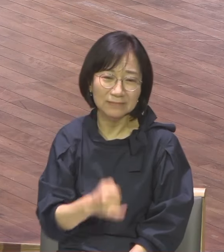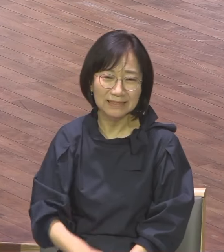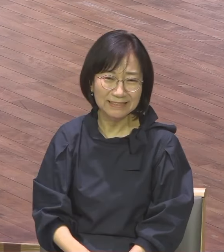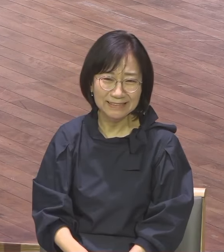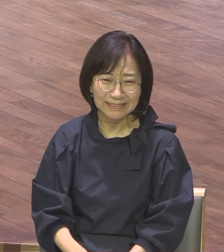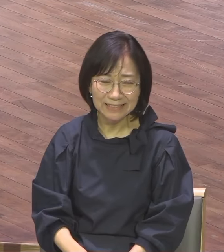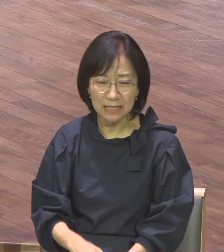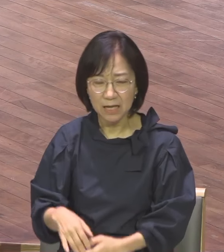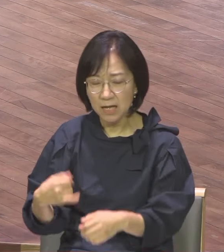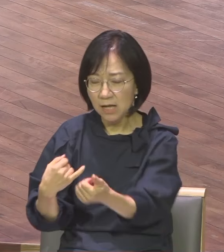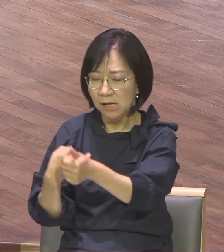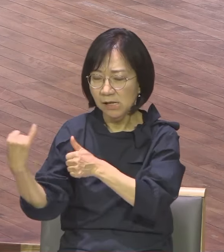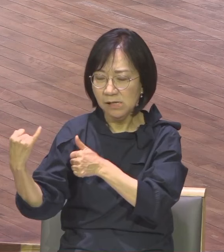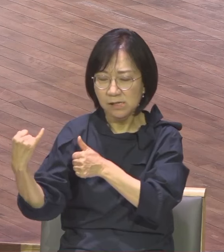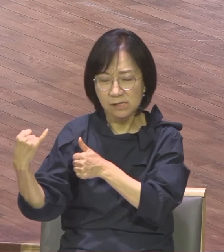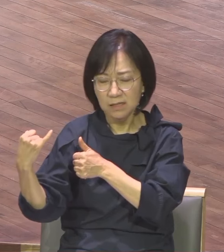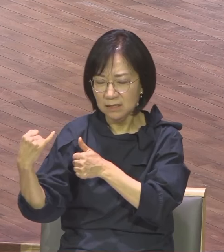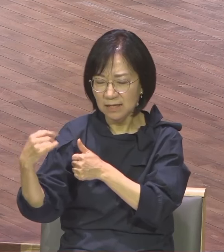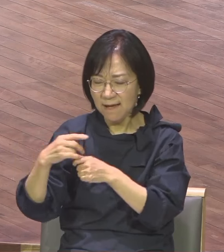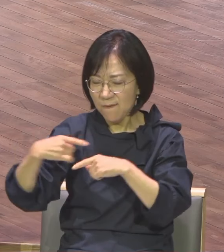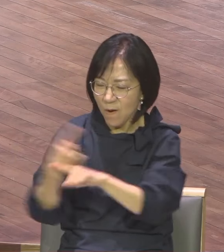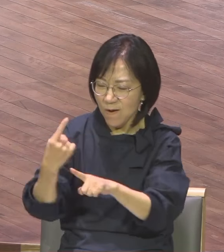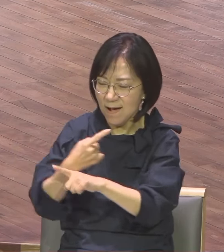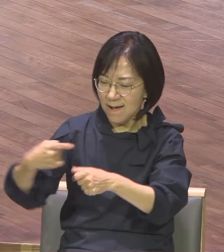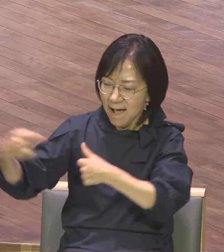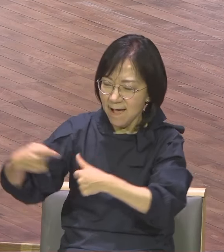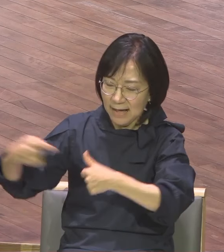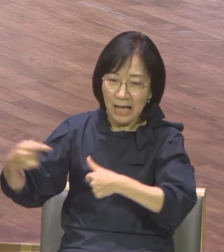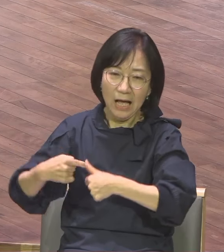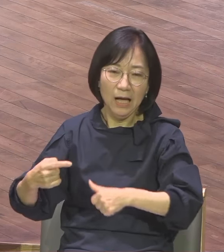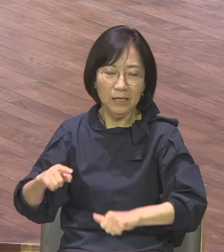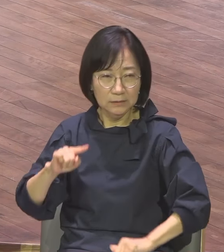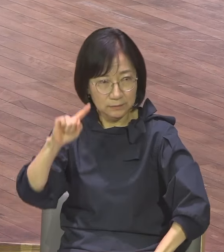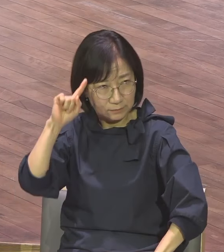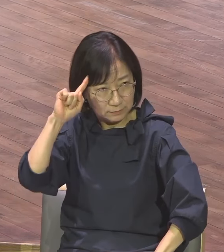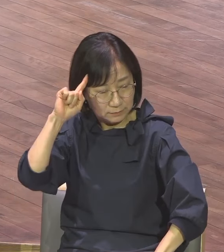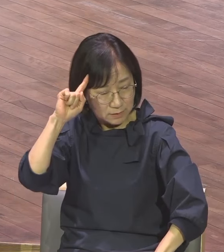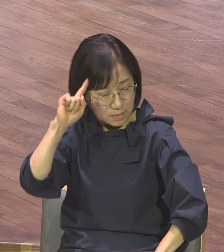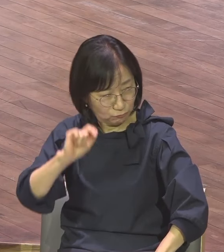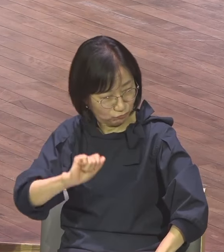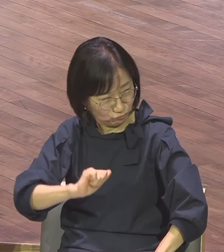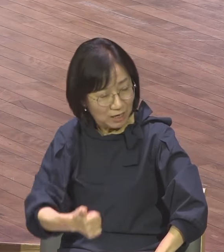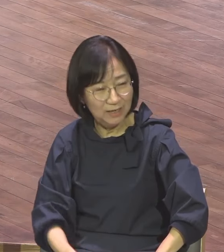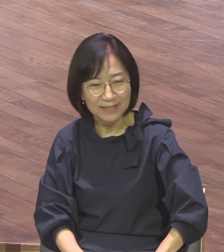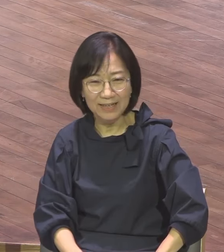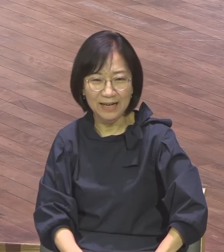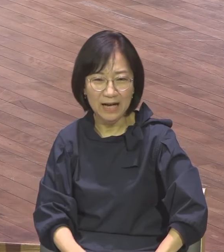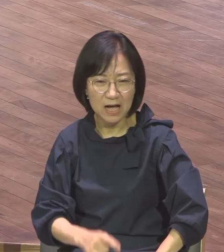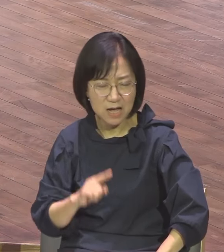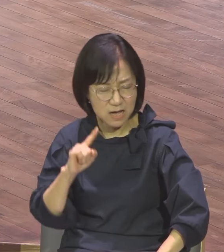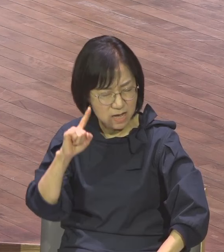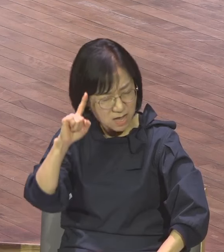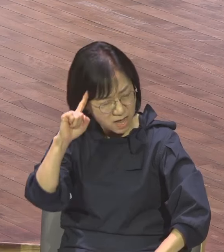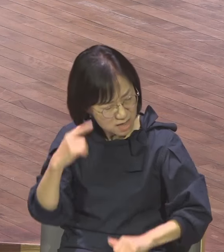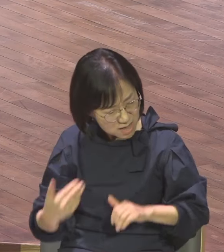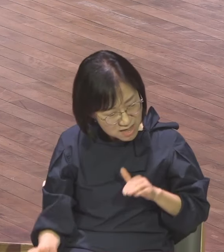이거를 자꾸 틀린다 고쳐라 하니까 사람이 막 아니 미치는